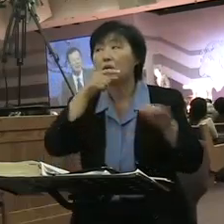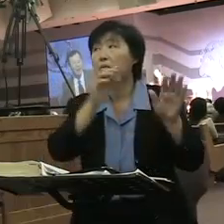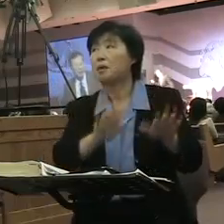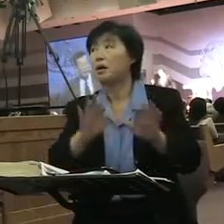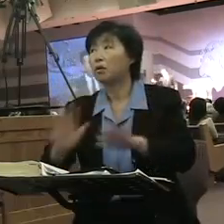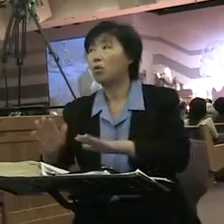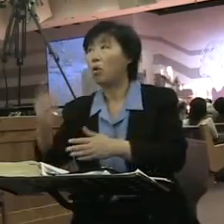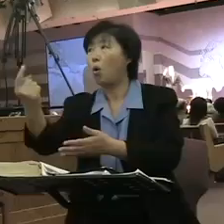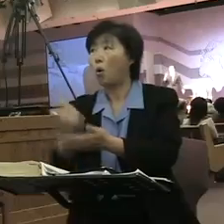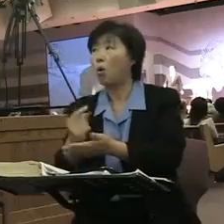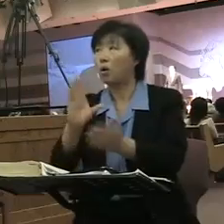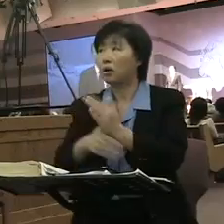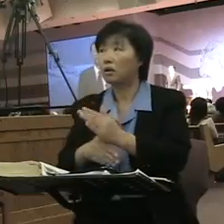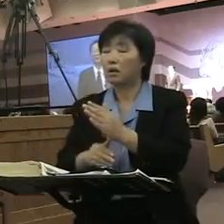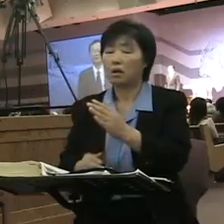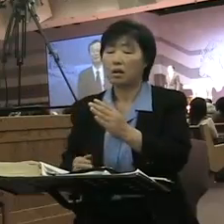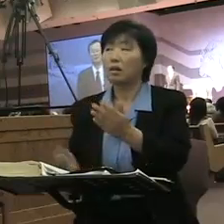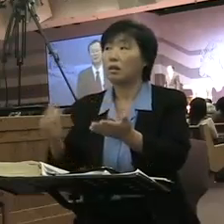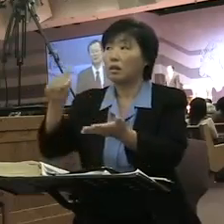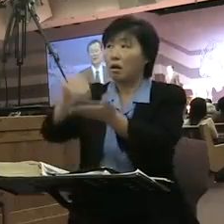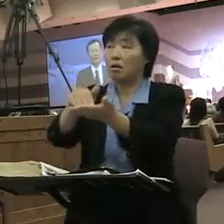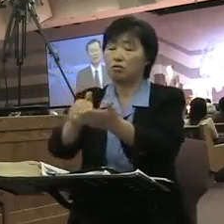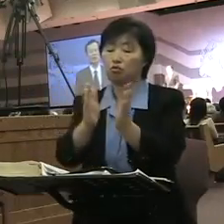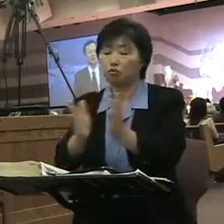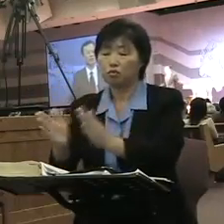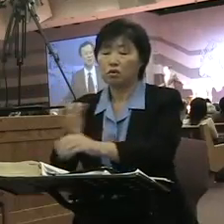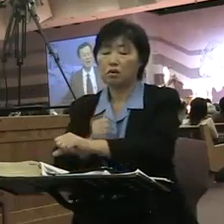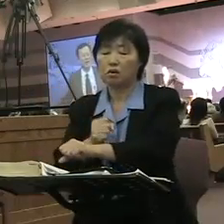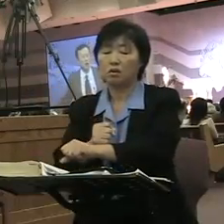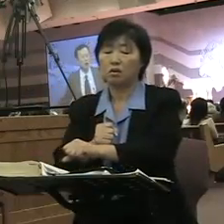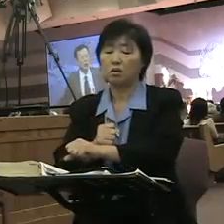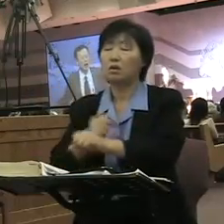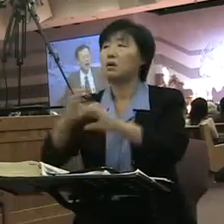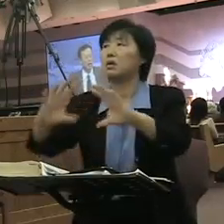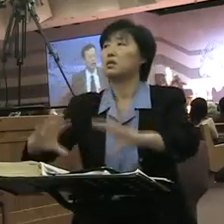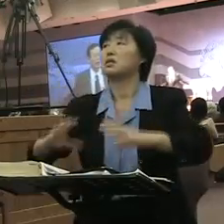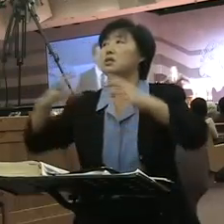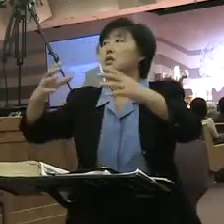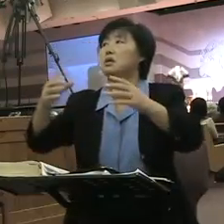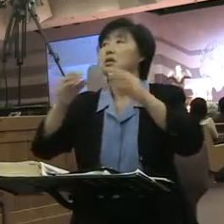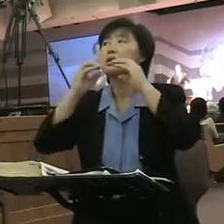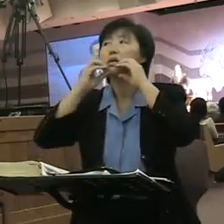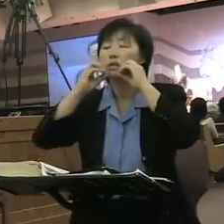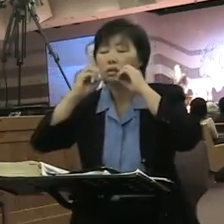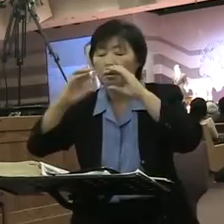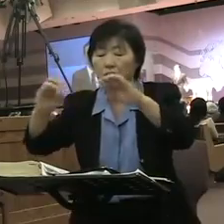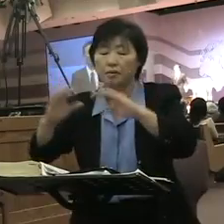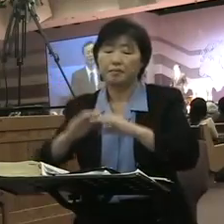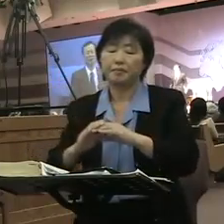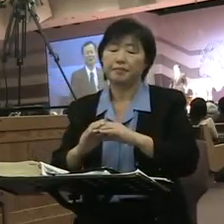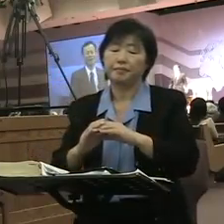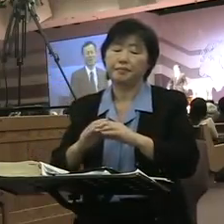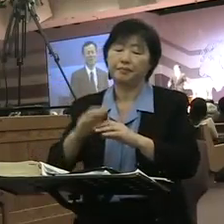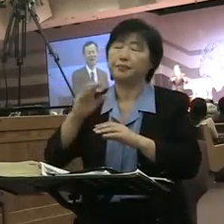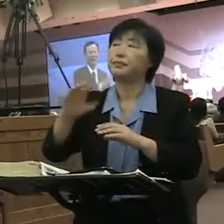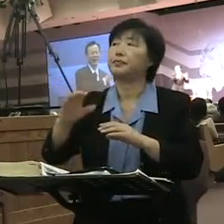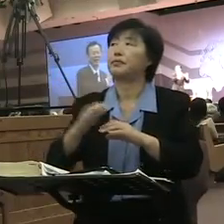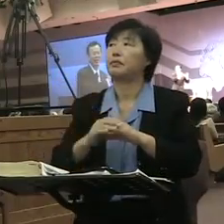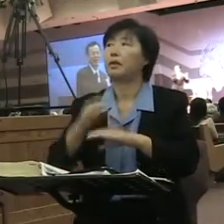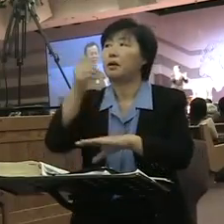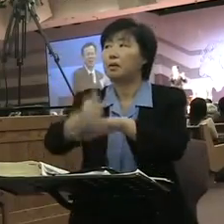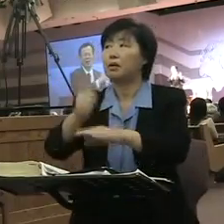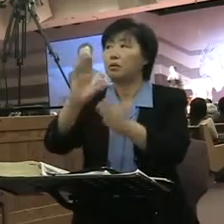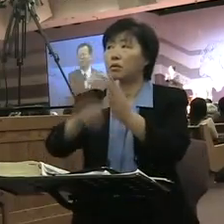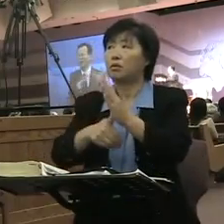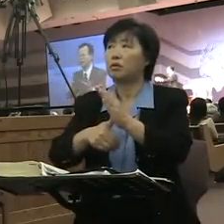올 때 내가 탈 준비를 하겠노라. 하나님께서 지금 세계 선교에 시프팅을 하시고 있고 마지막